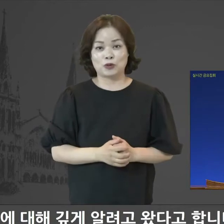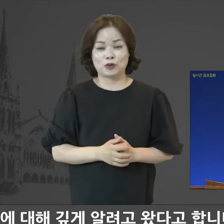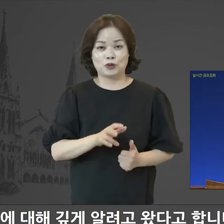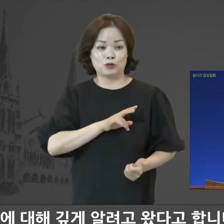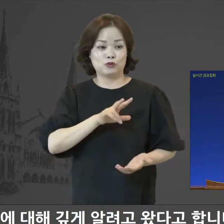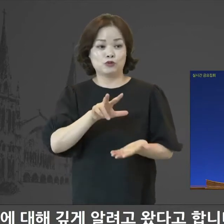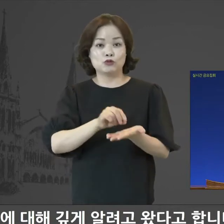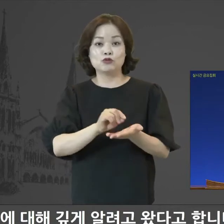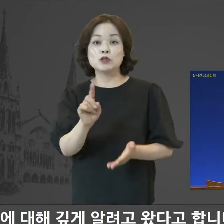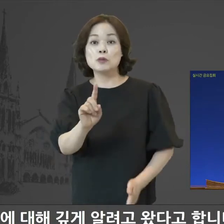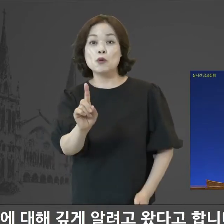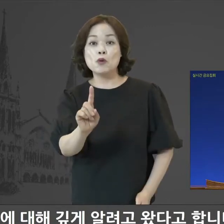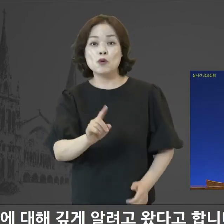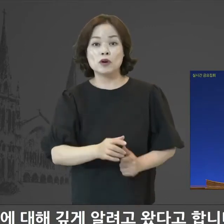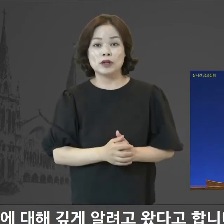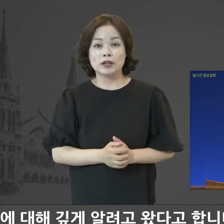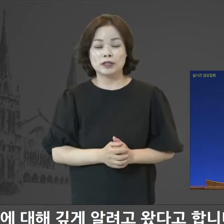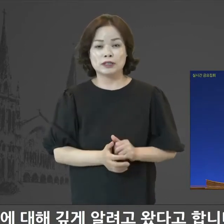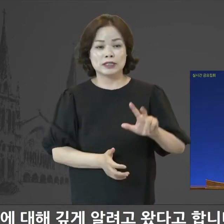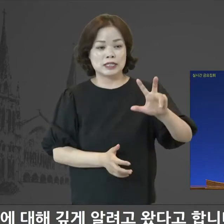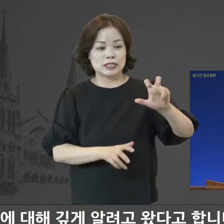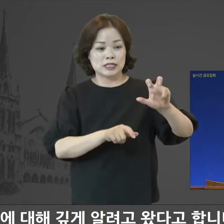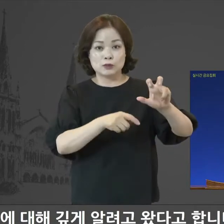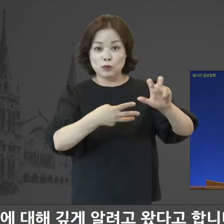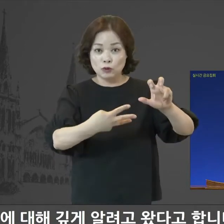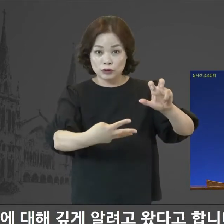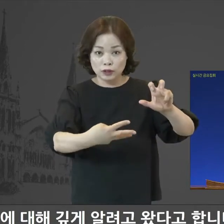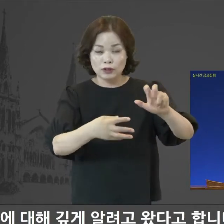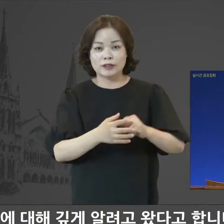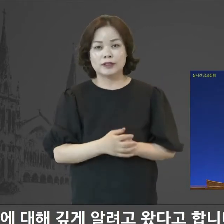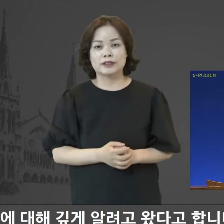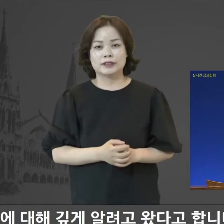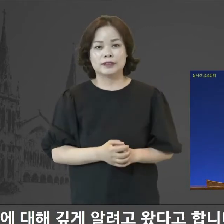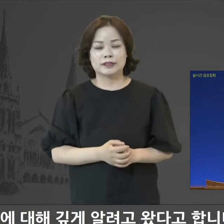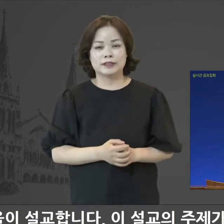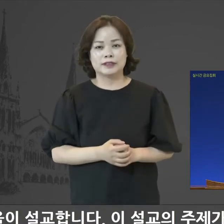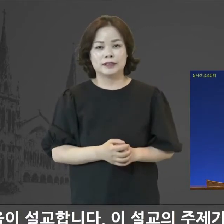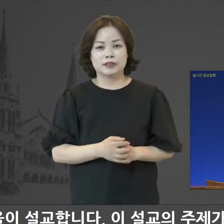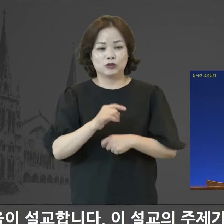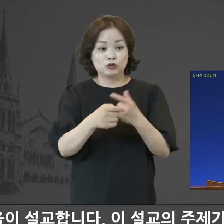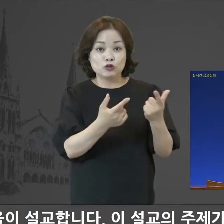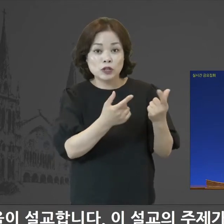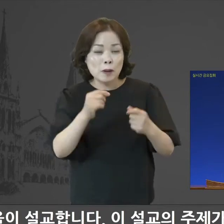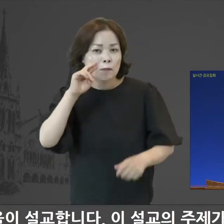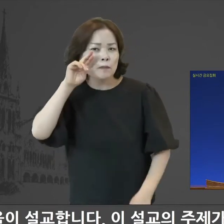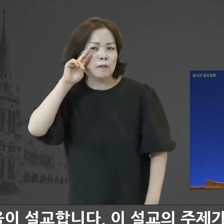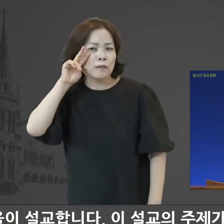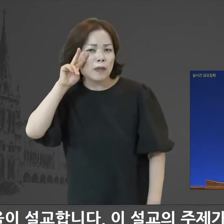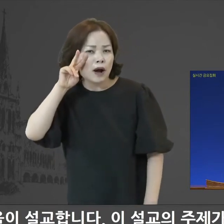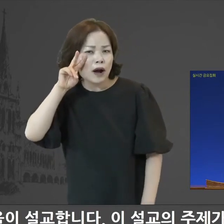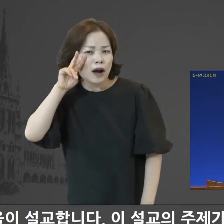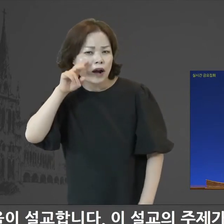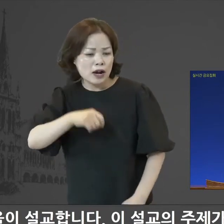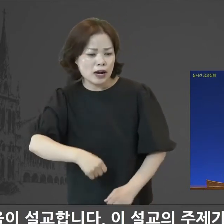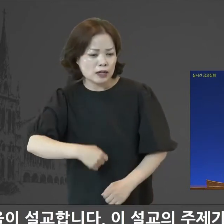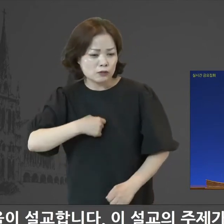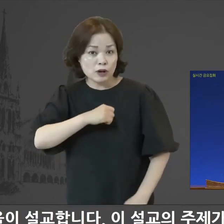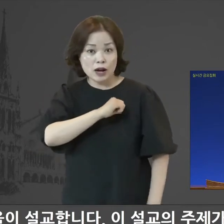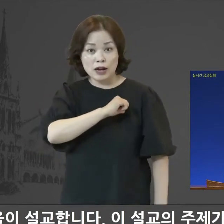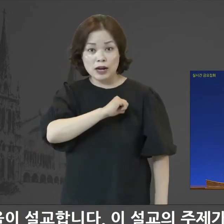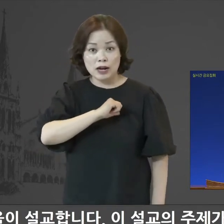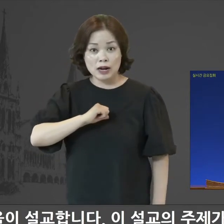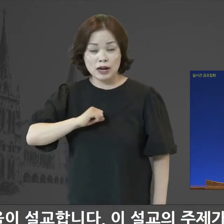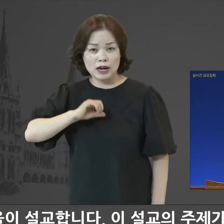주제가 뭐라고 되어 있는지 확인해 보십시다. 25절 같이 한번 읽겠습니다. 시작. 바울이 의와